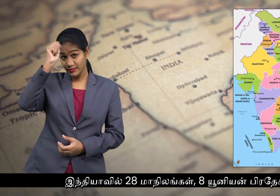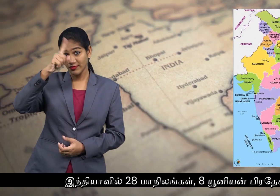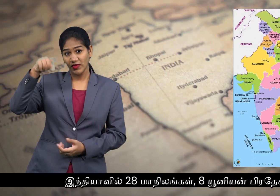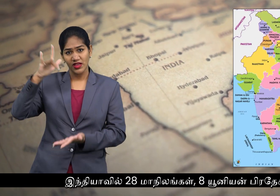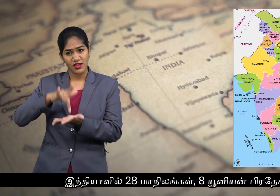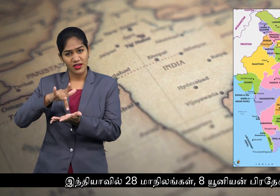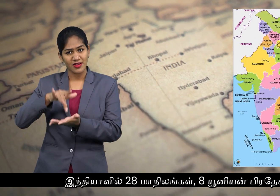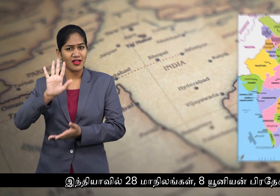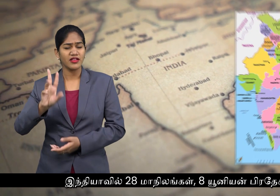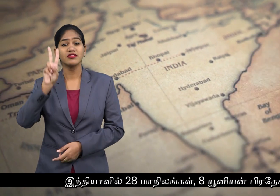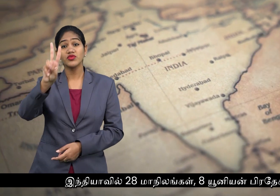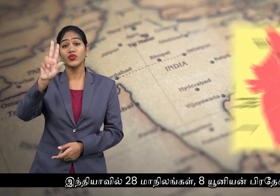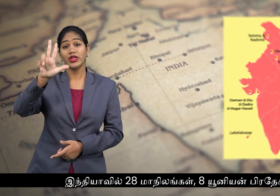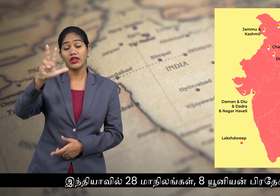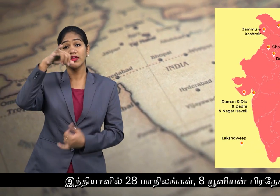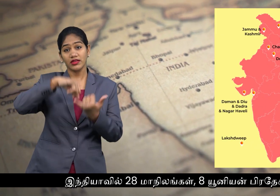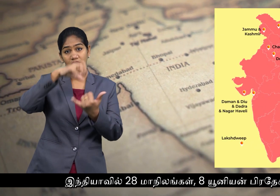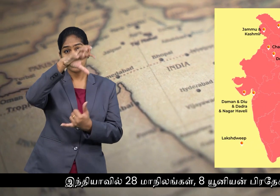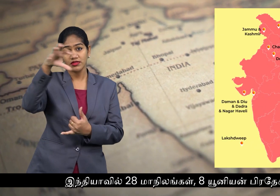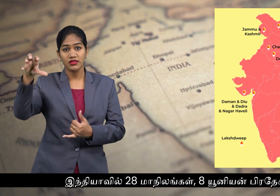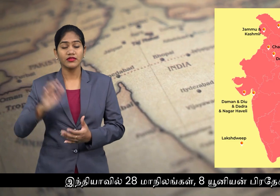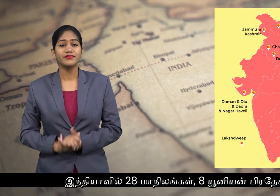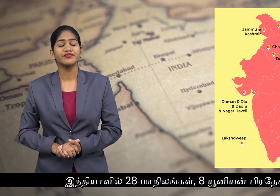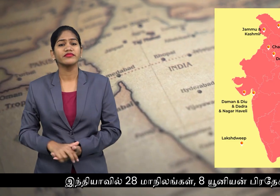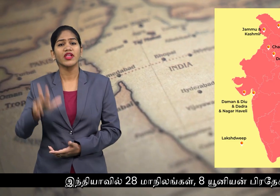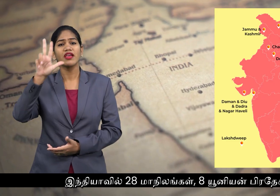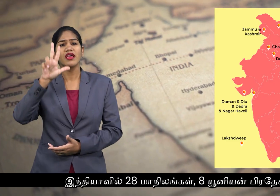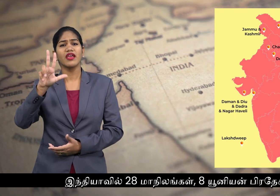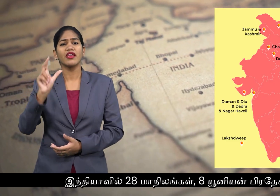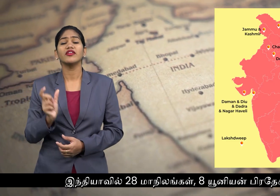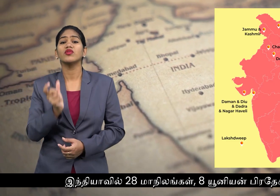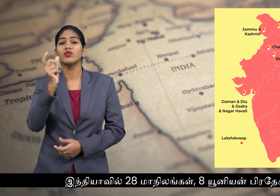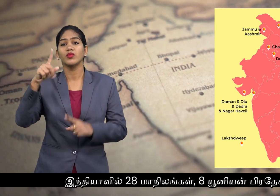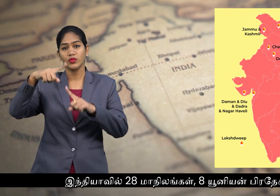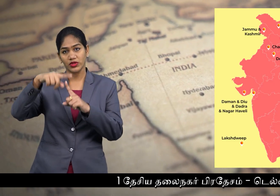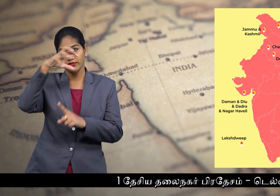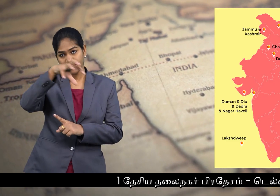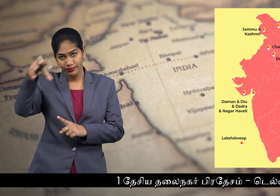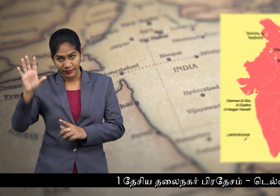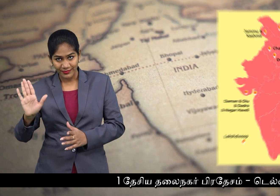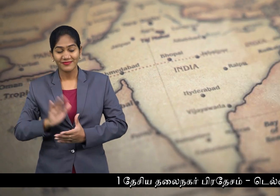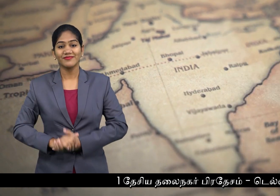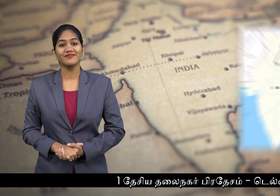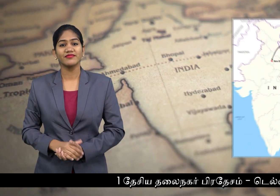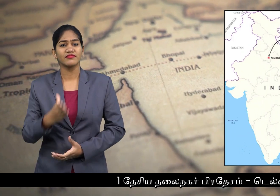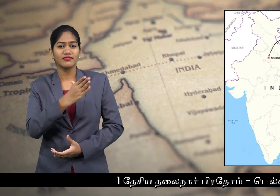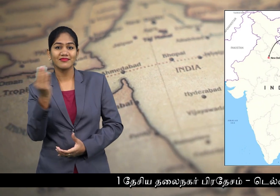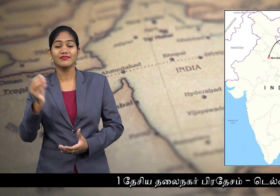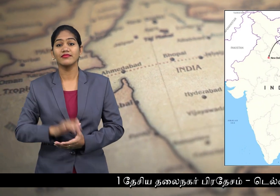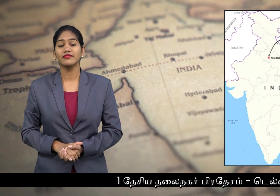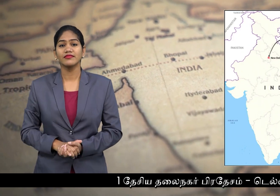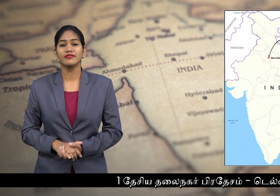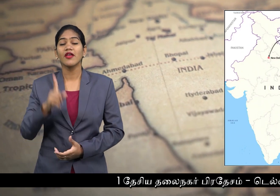இந்தியாவில் 28 மாநிலங்கள், 8 யூனியன்கள் பிரதேசங்கள் மற்றும் 1 தேசிய